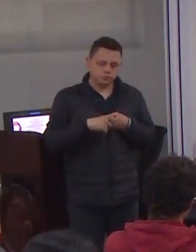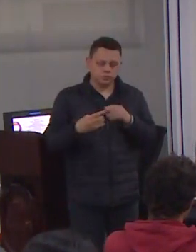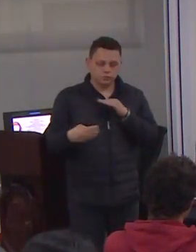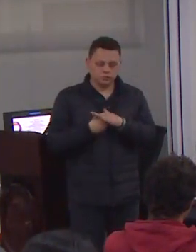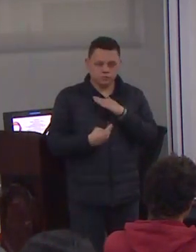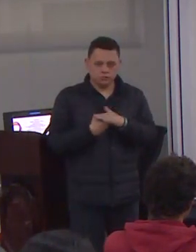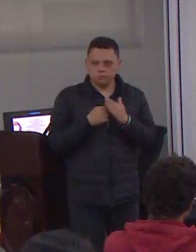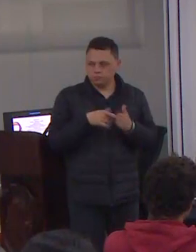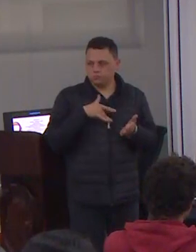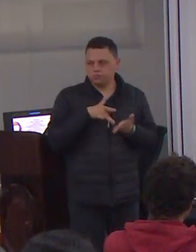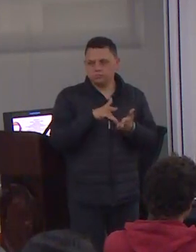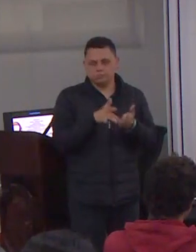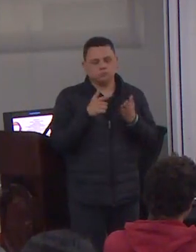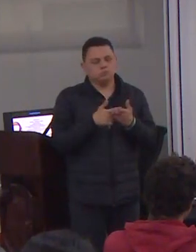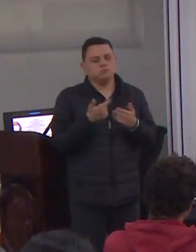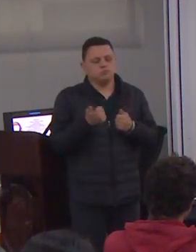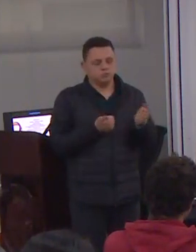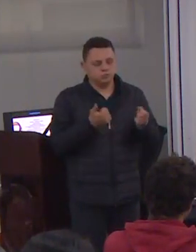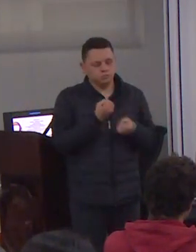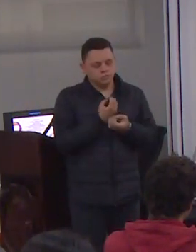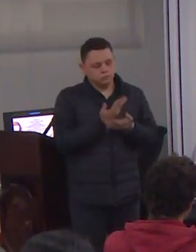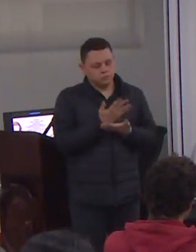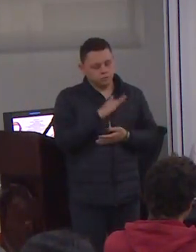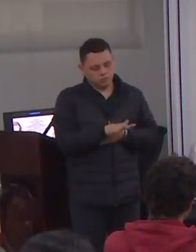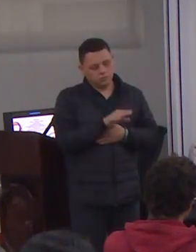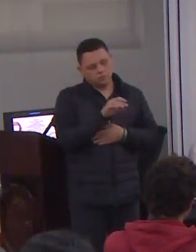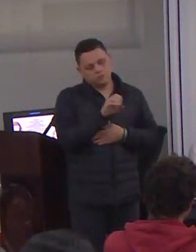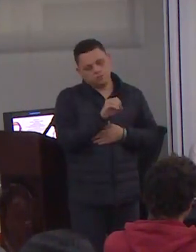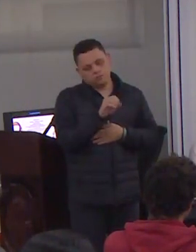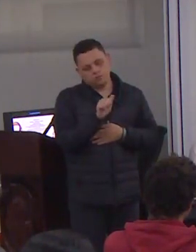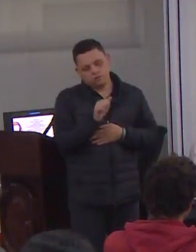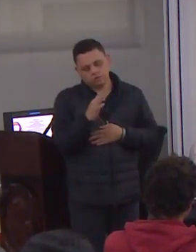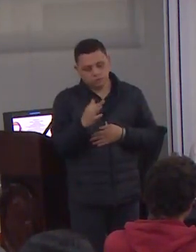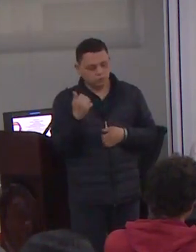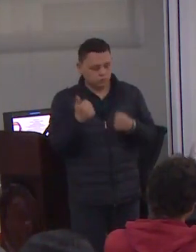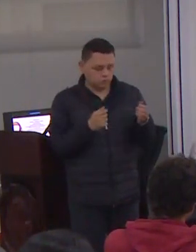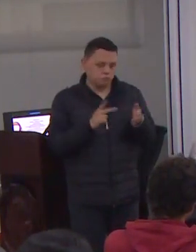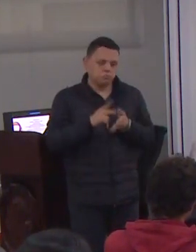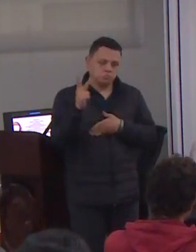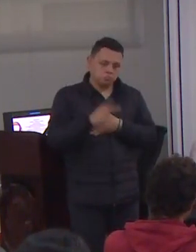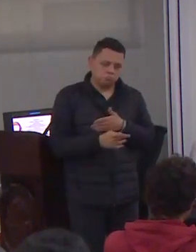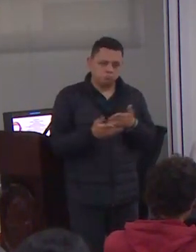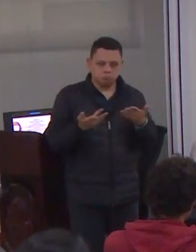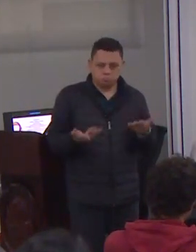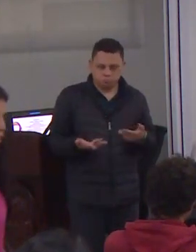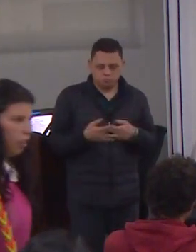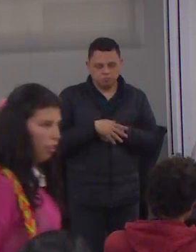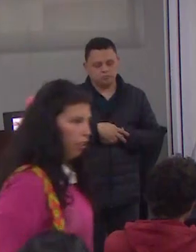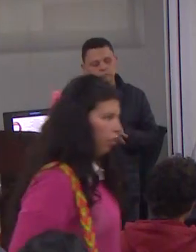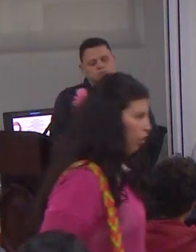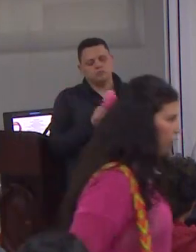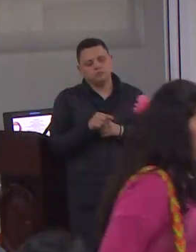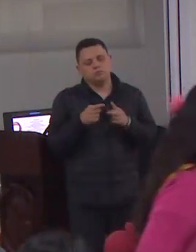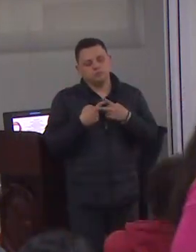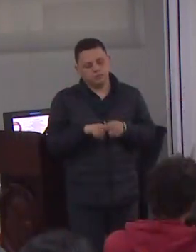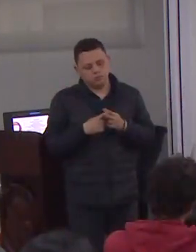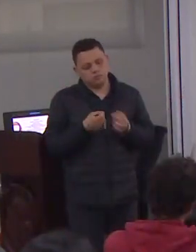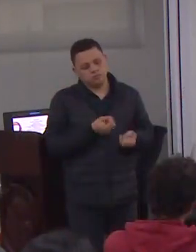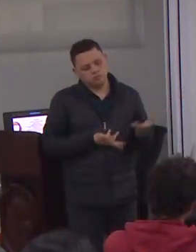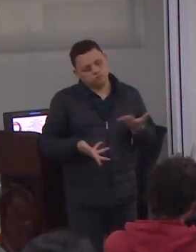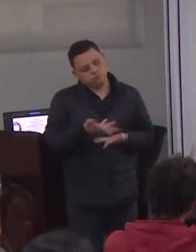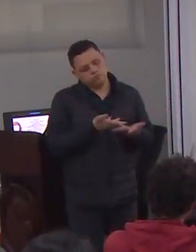participar dentro de la estructura básica de AOAT mediante proyectos de talleres colaborativos